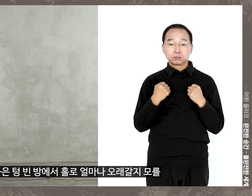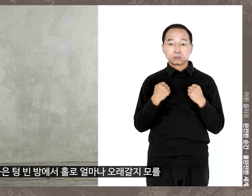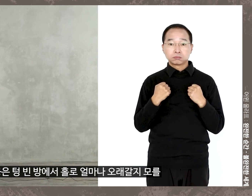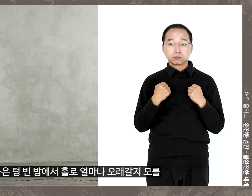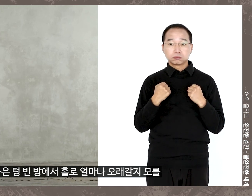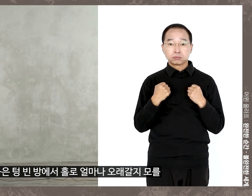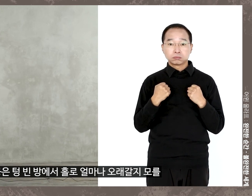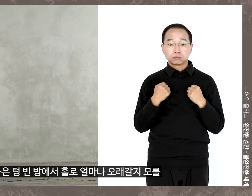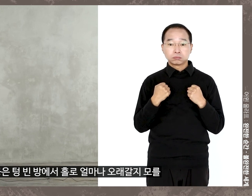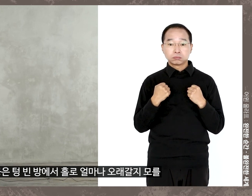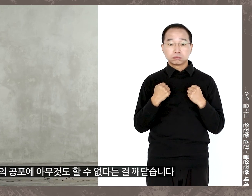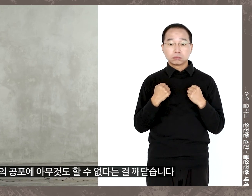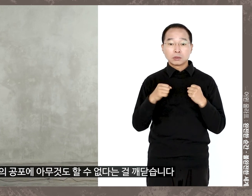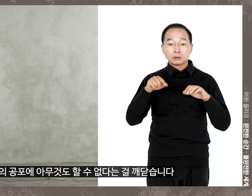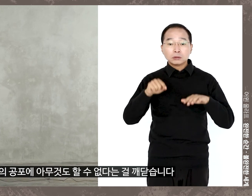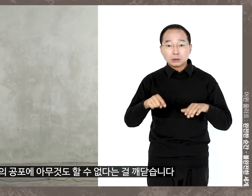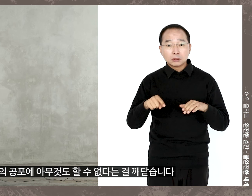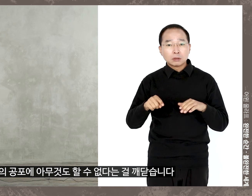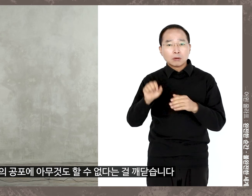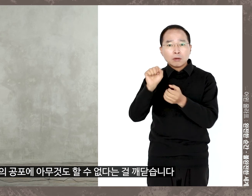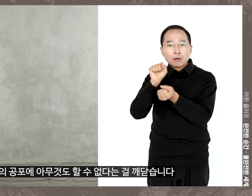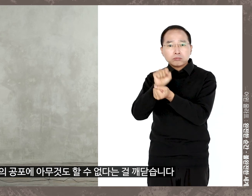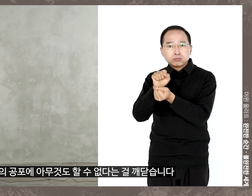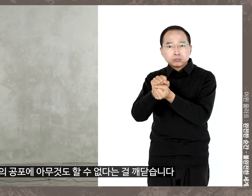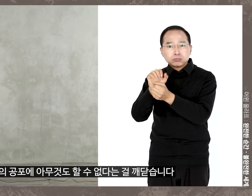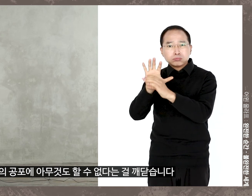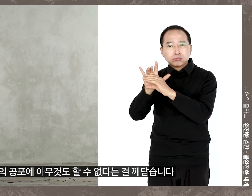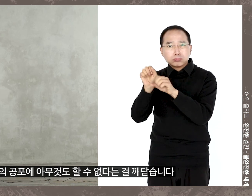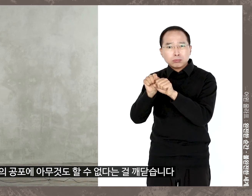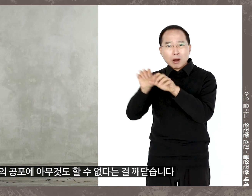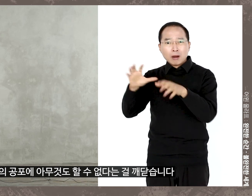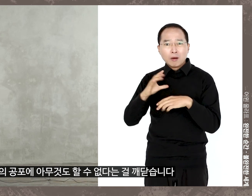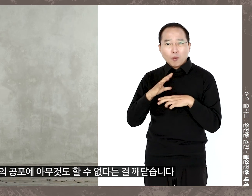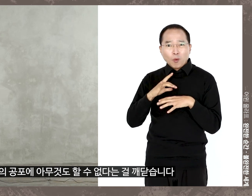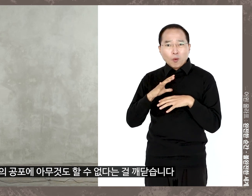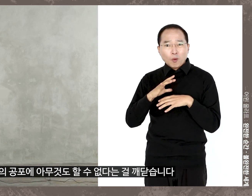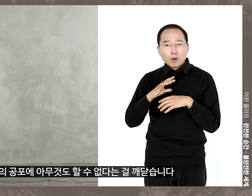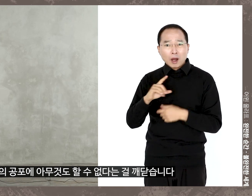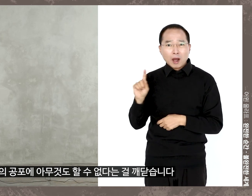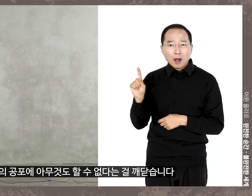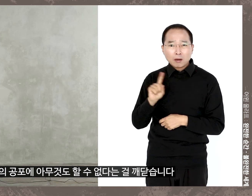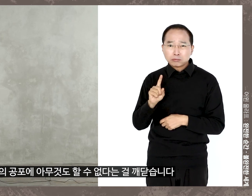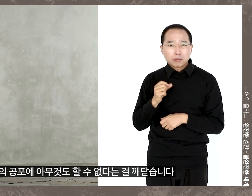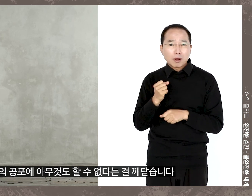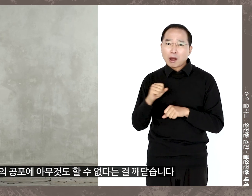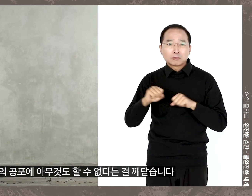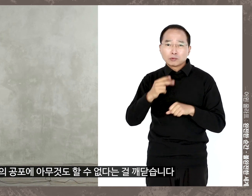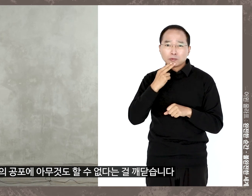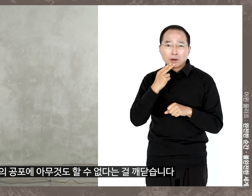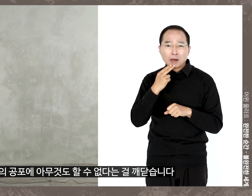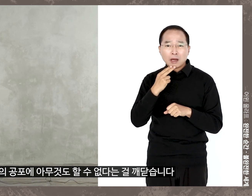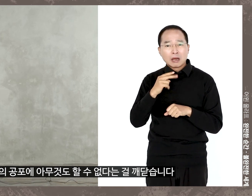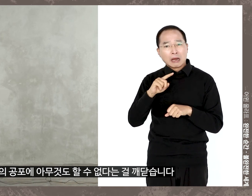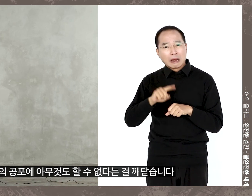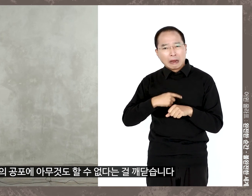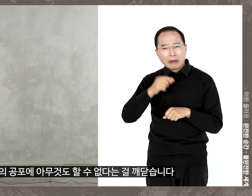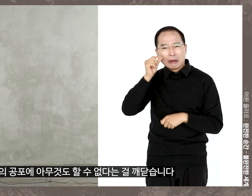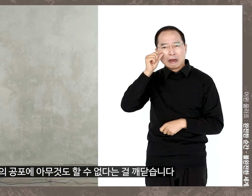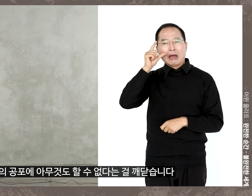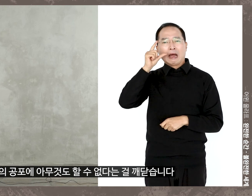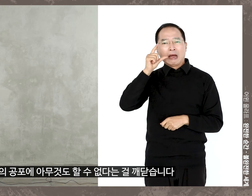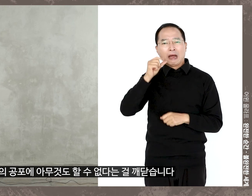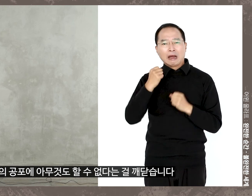얼마나 오래 갈지 모를 이 전염병의 공포에 아무것도 할 수 없다는 걸